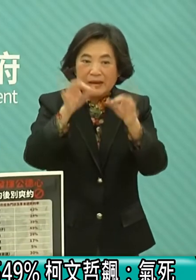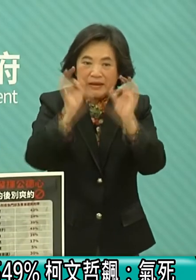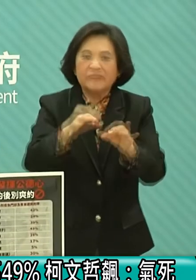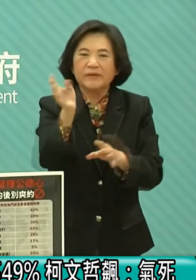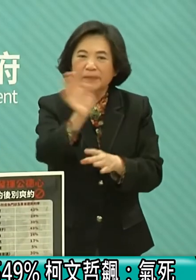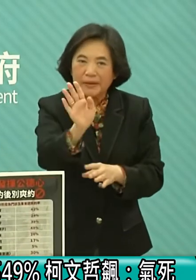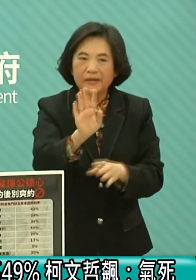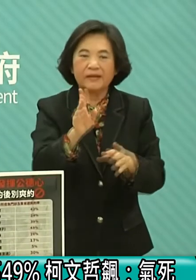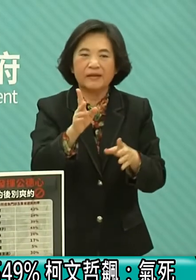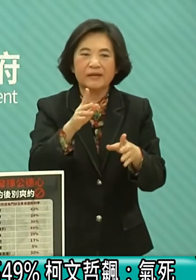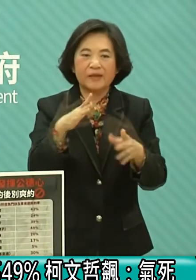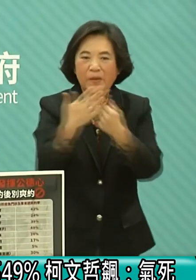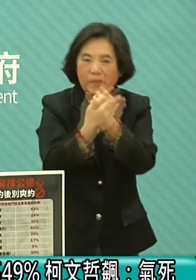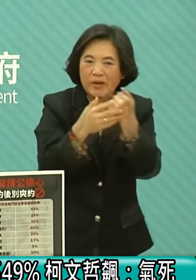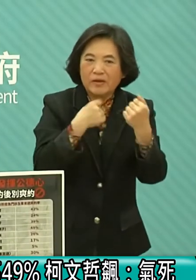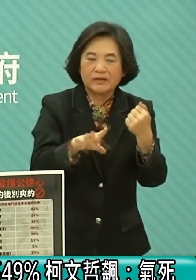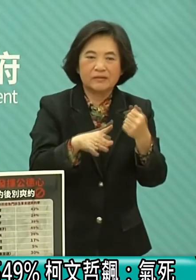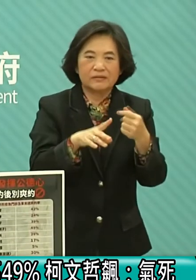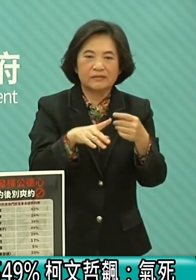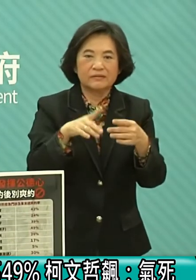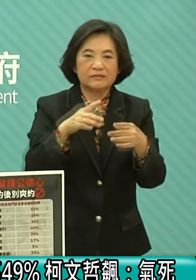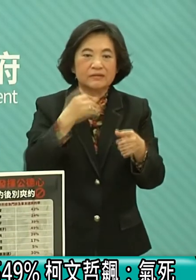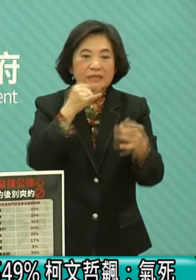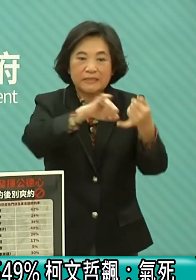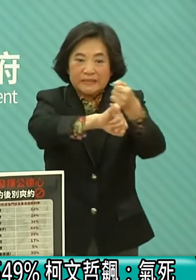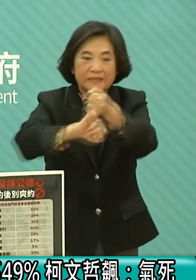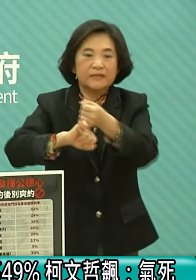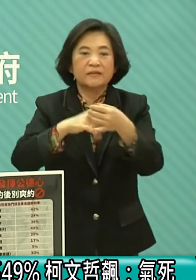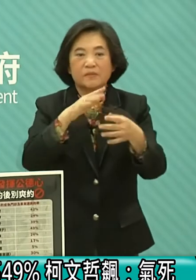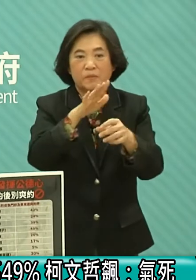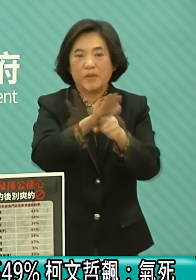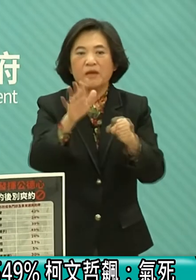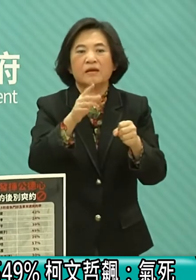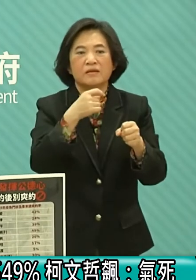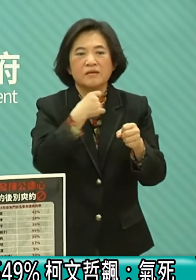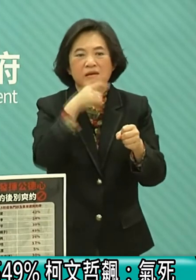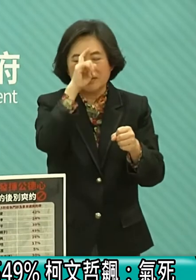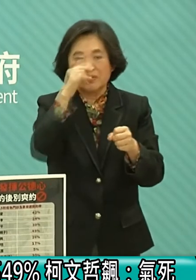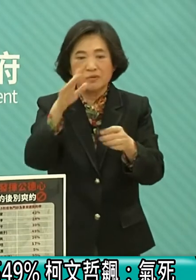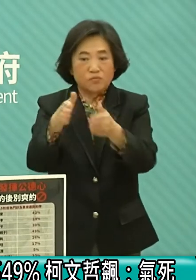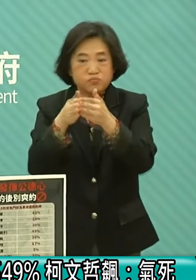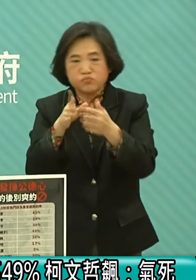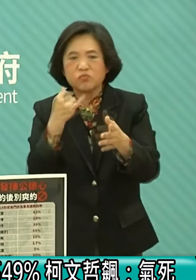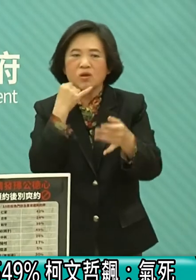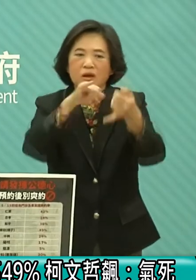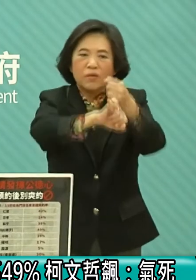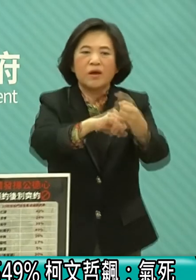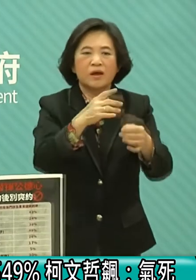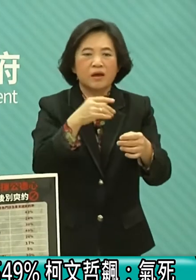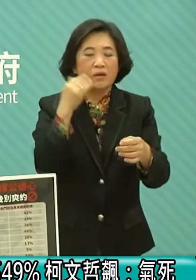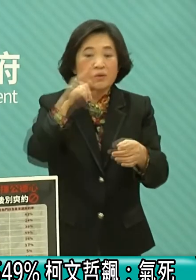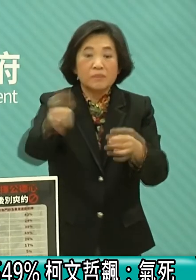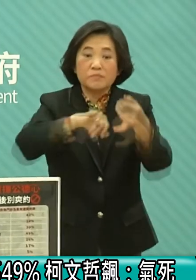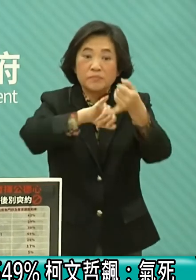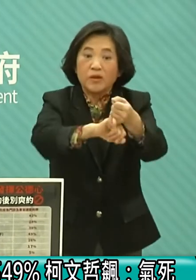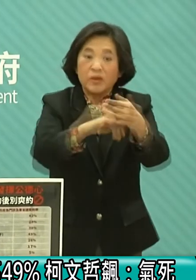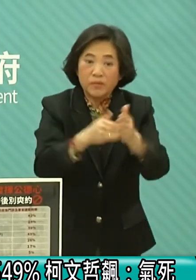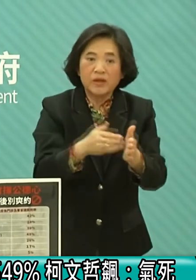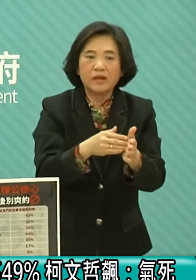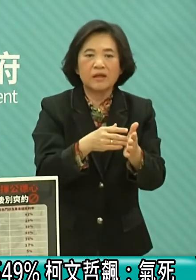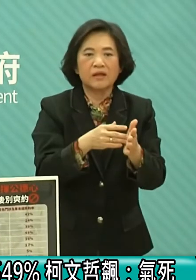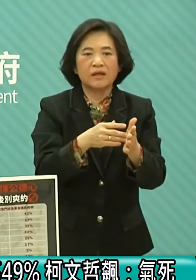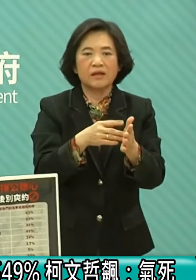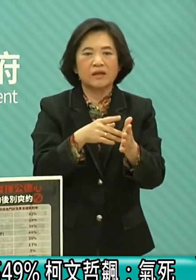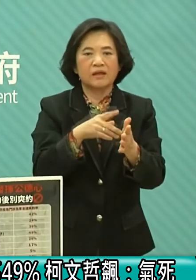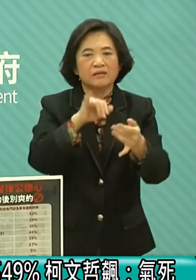啊，我们希望说资源可以做有效的运用哦，啊，也给那个有需要的人用哦，啊，我们已经开到10000亿了，你